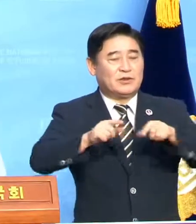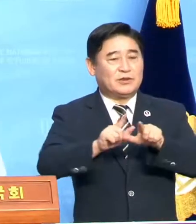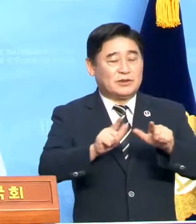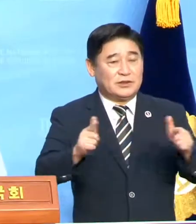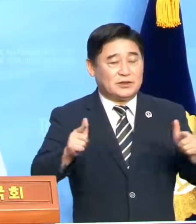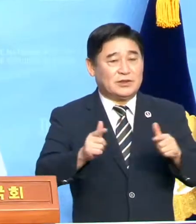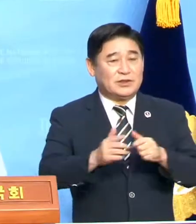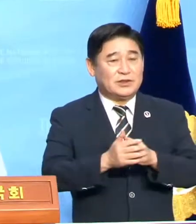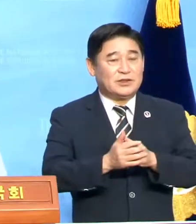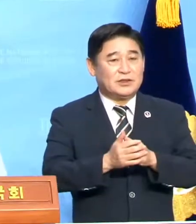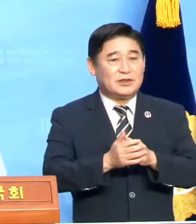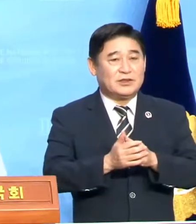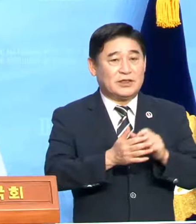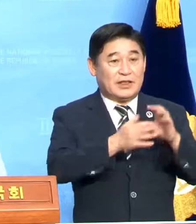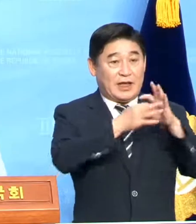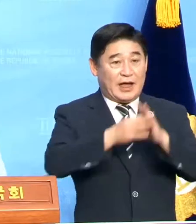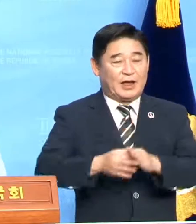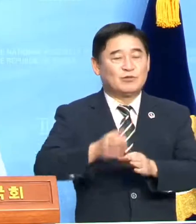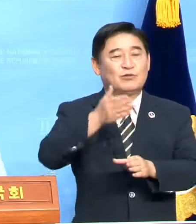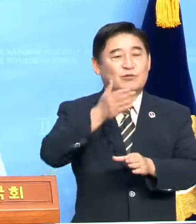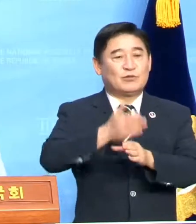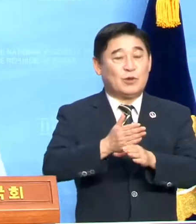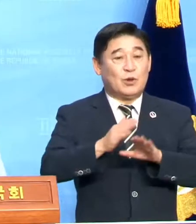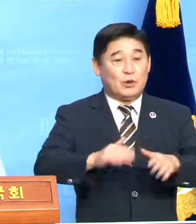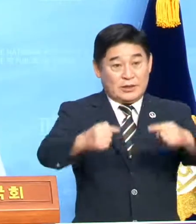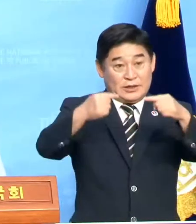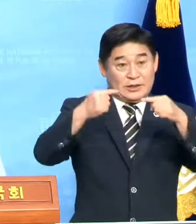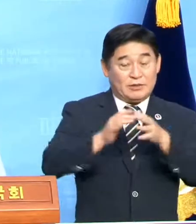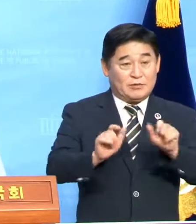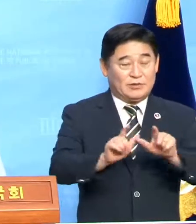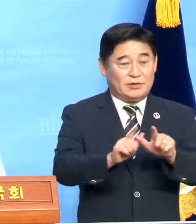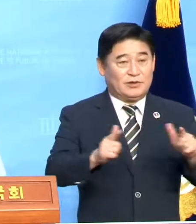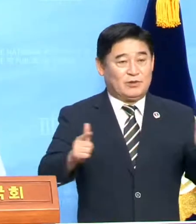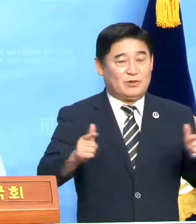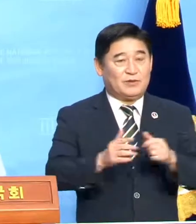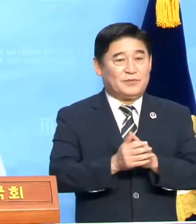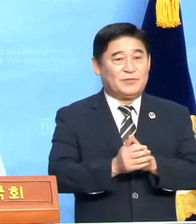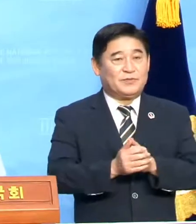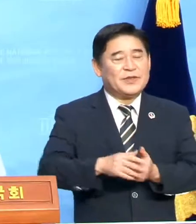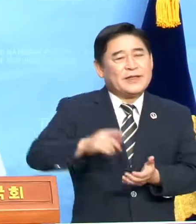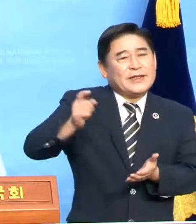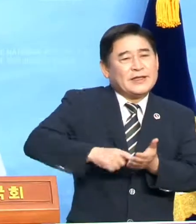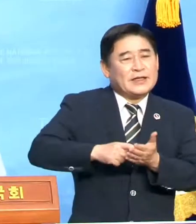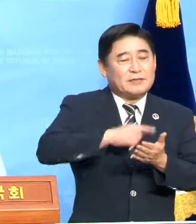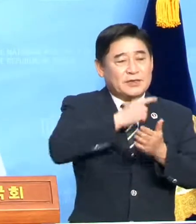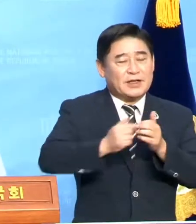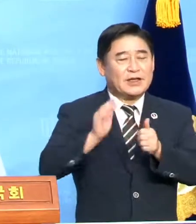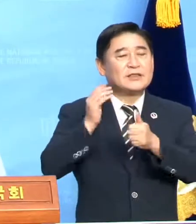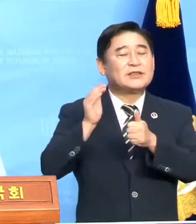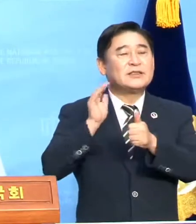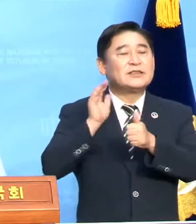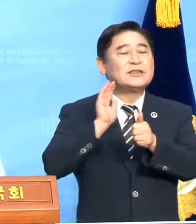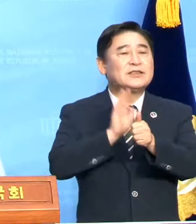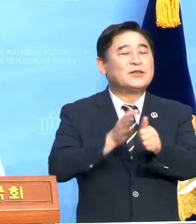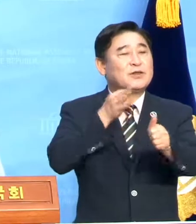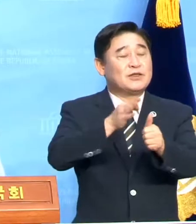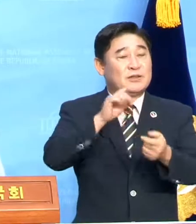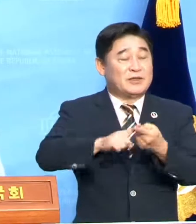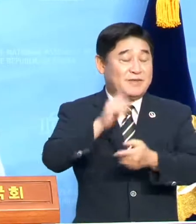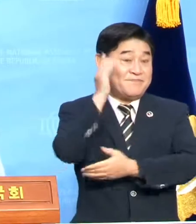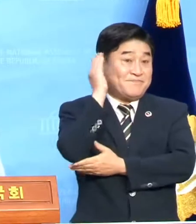분들이 로 정당 해서 이어가고 있습니다 오늘 참석하시는 분들 도 어 김 국장은 지원금에 대한 이야기들을 많이 하고